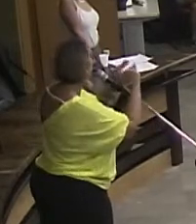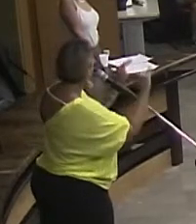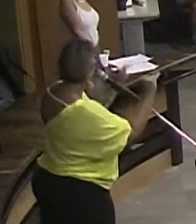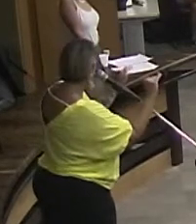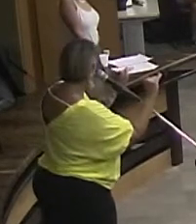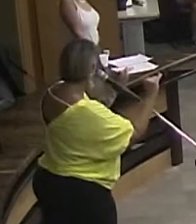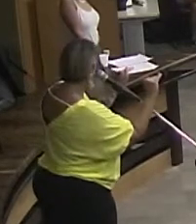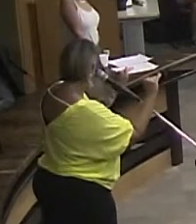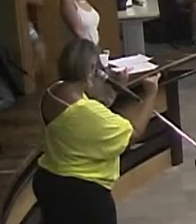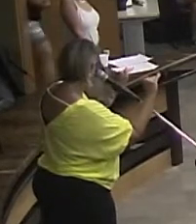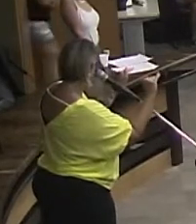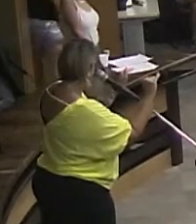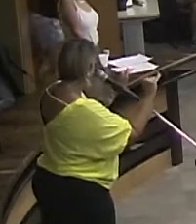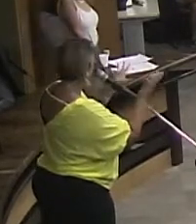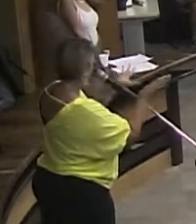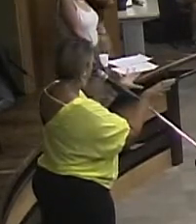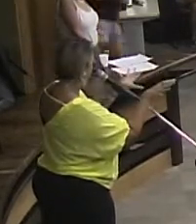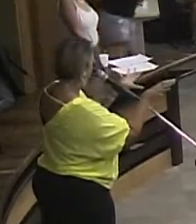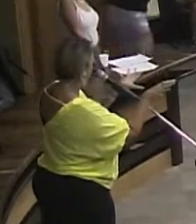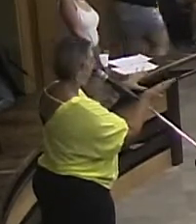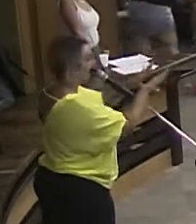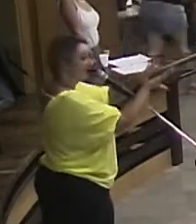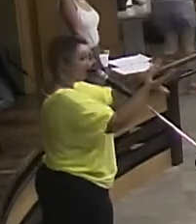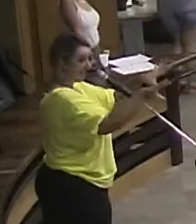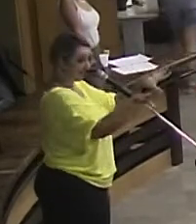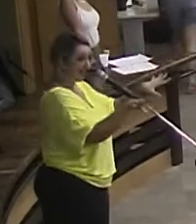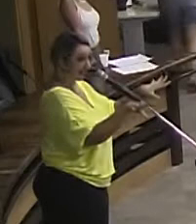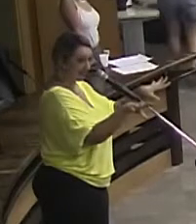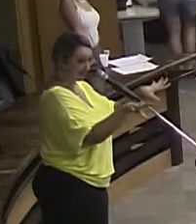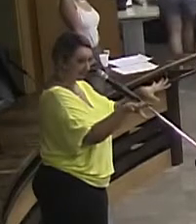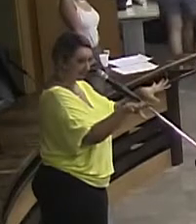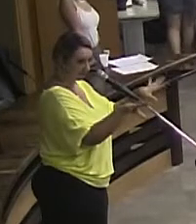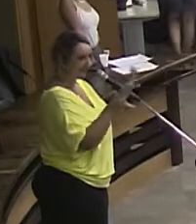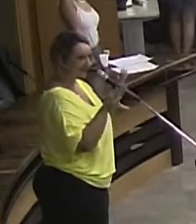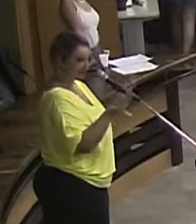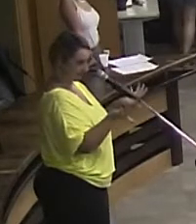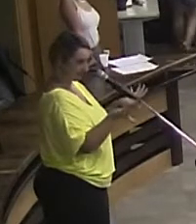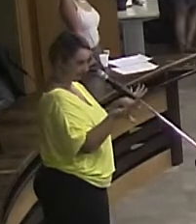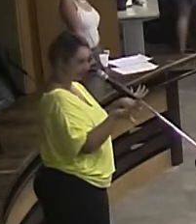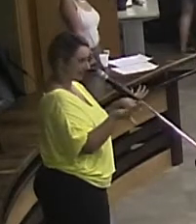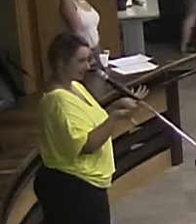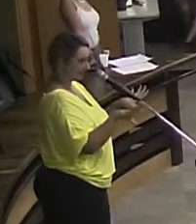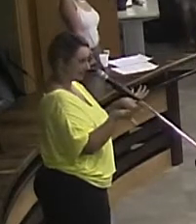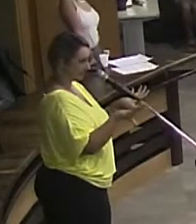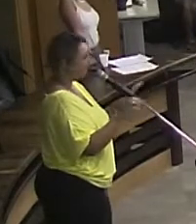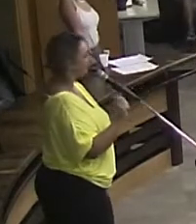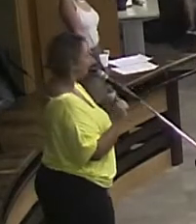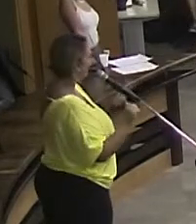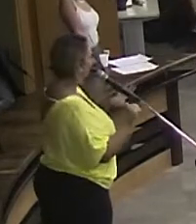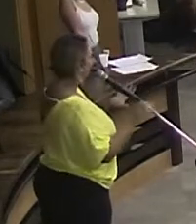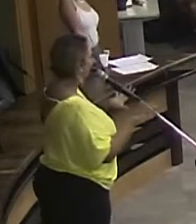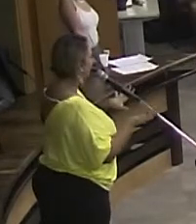a ver com isso. Combinado? E nem quem está aqui. Certo? Então, é